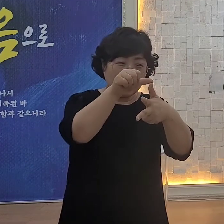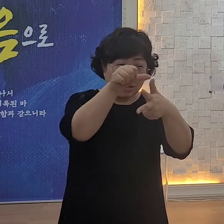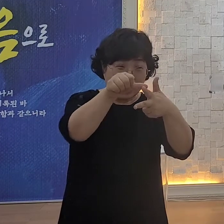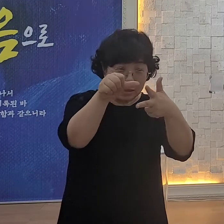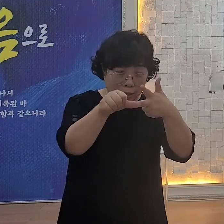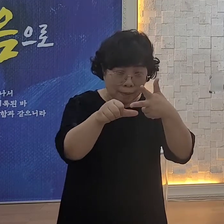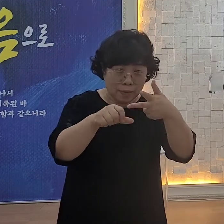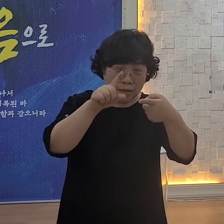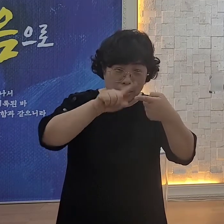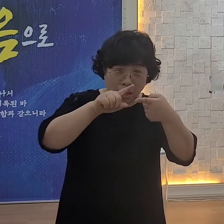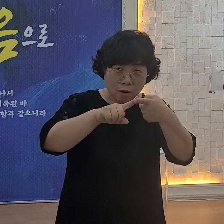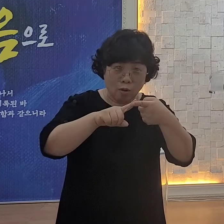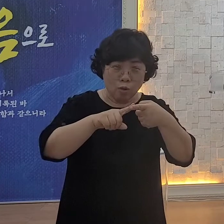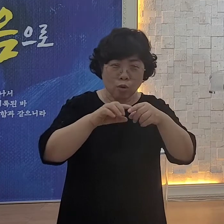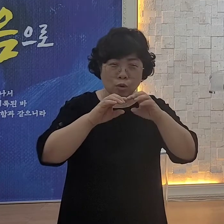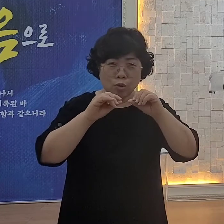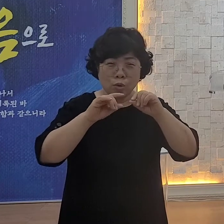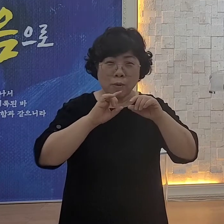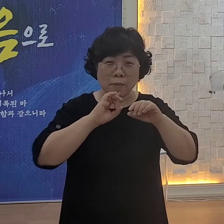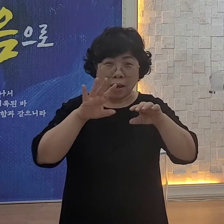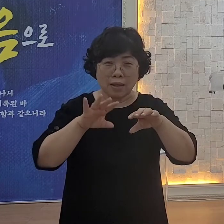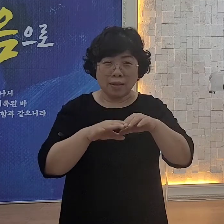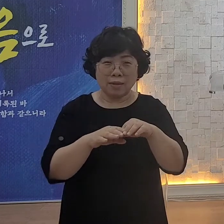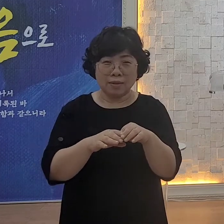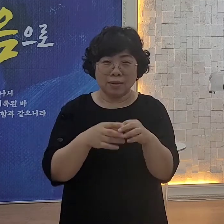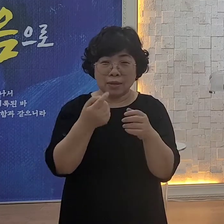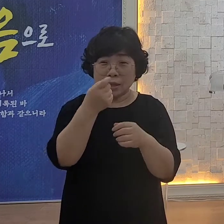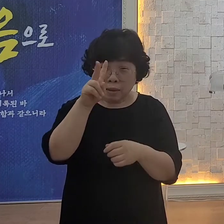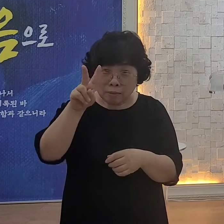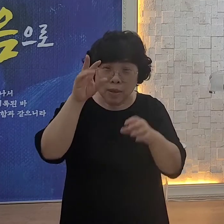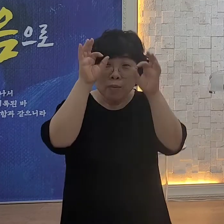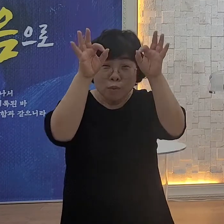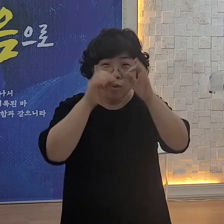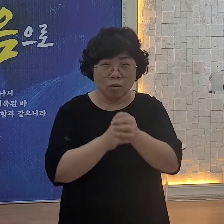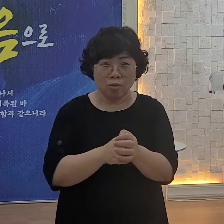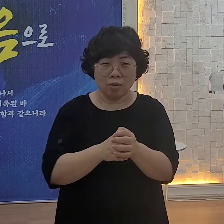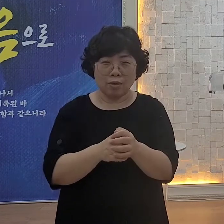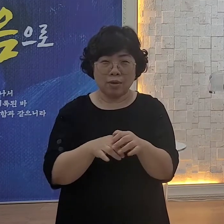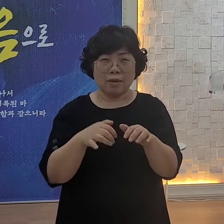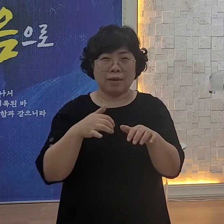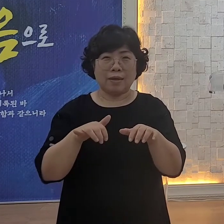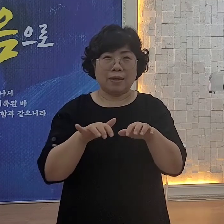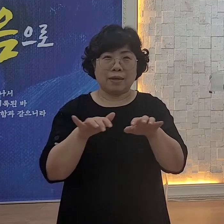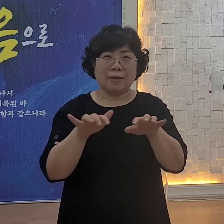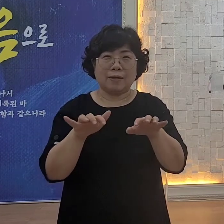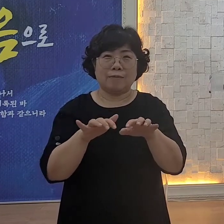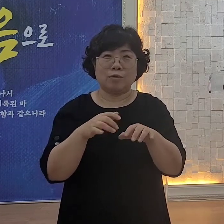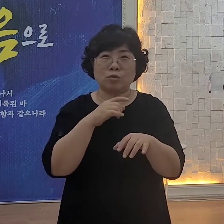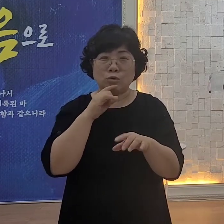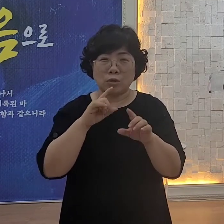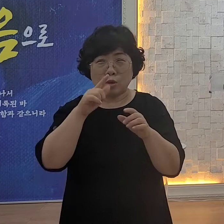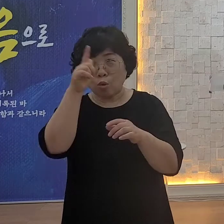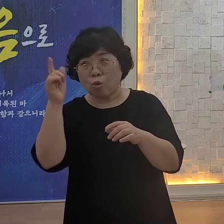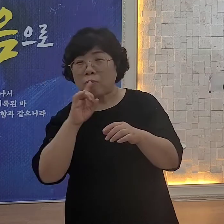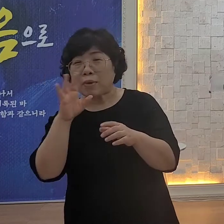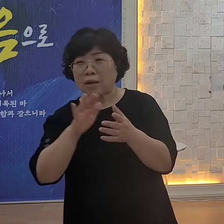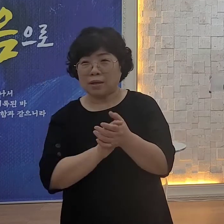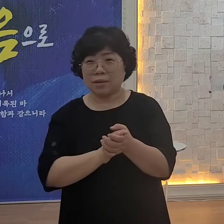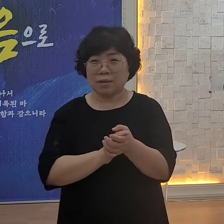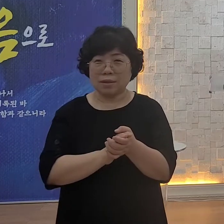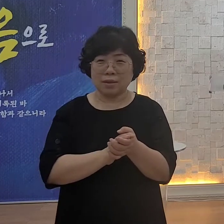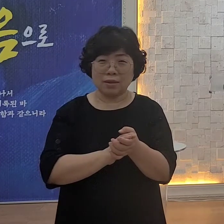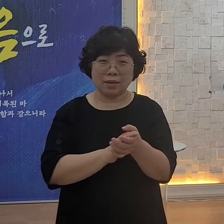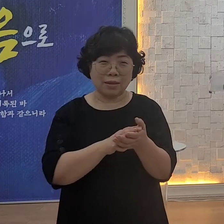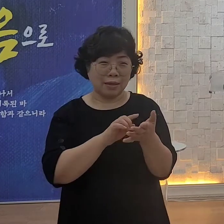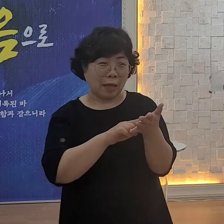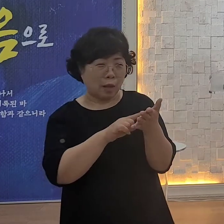3호까지 그렇게 하니까 뭘 반박을 할 수가 없네. 너희 형부터 그렇게 살았다. 그럼 뭐 핸드폰 좋은 거 사달라는데 너희